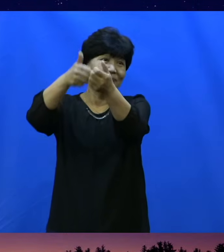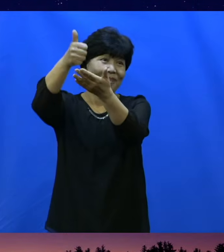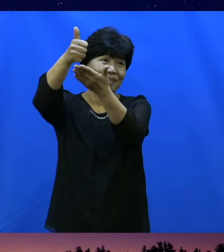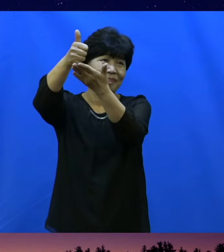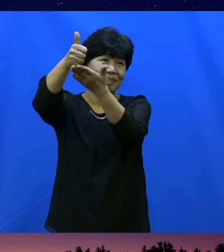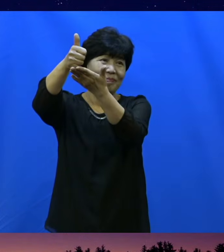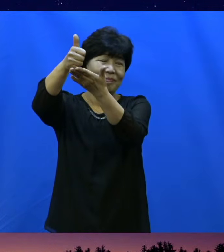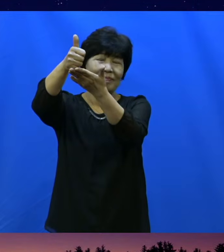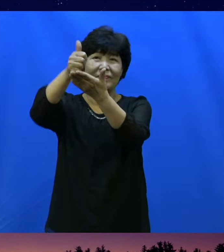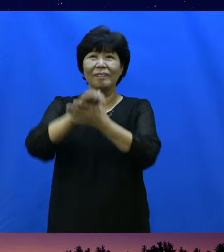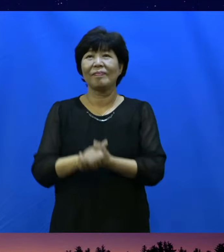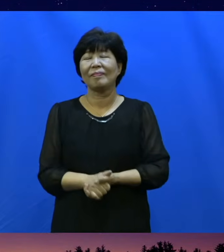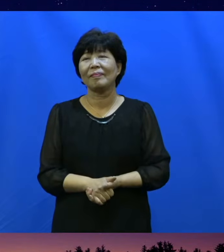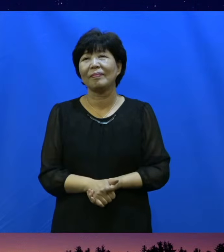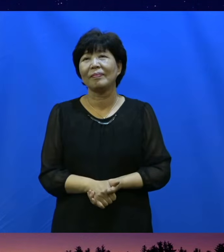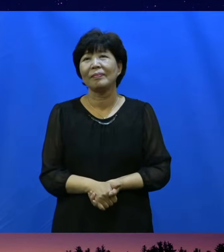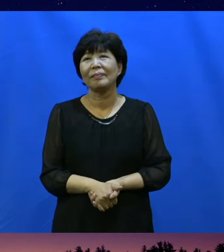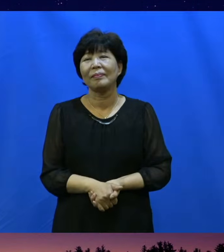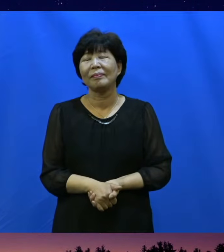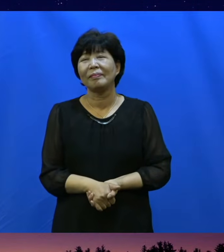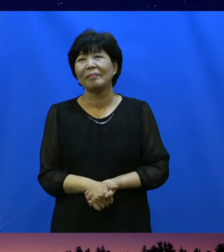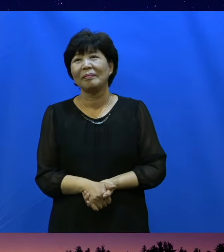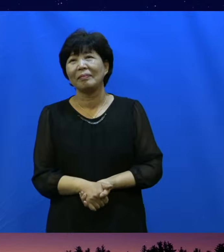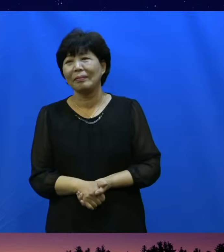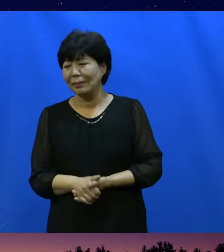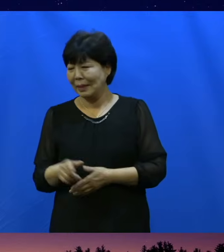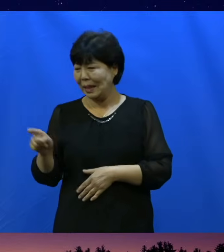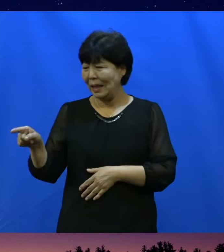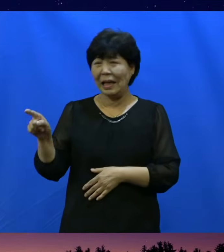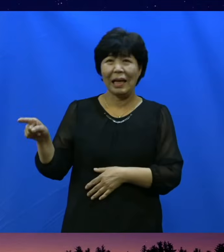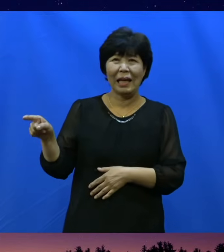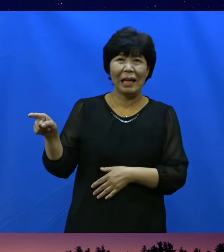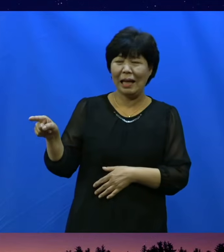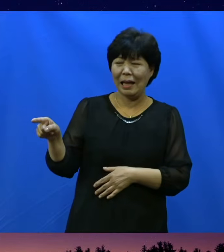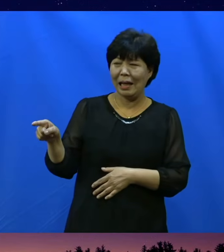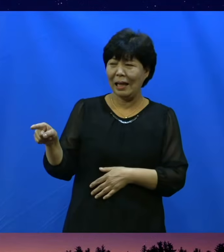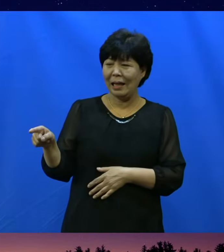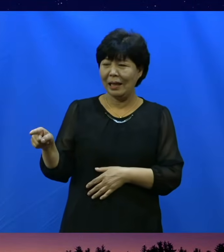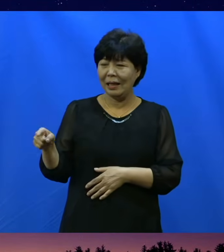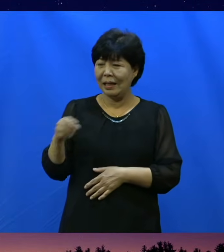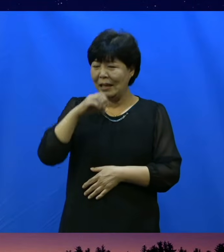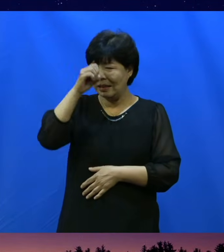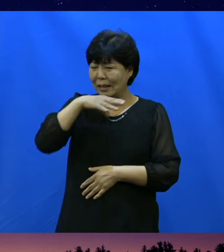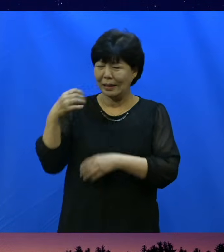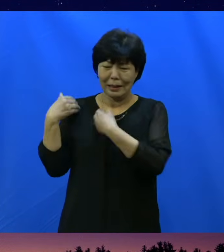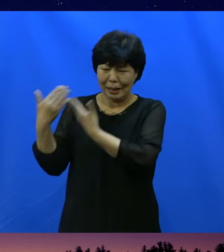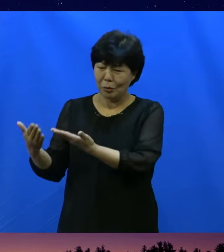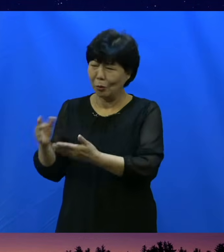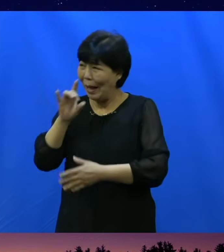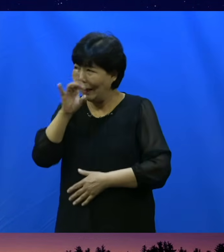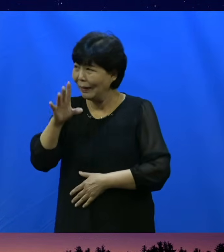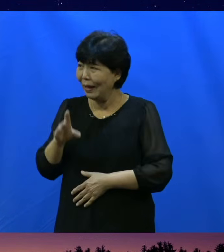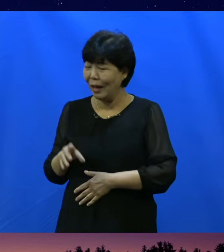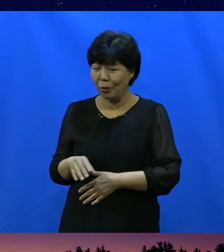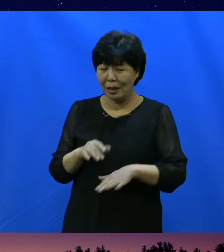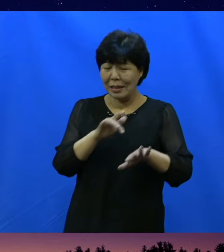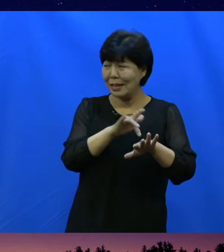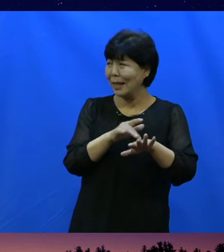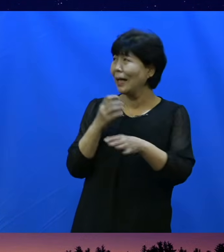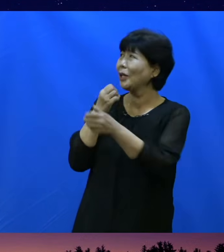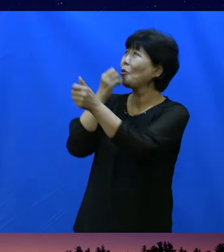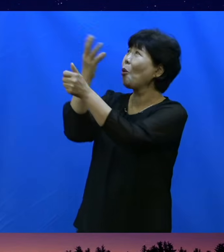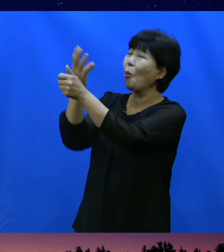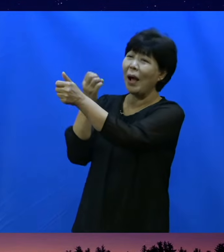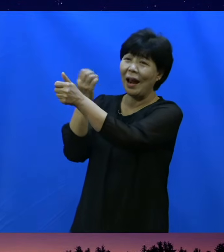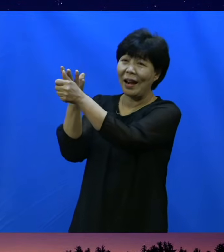지불해야 된다고. 저런 인간을 그만두면 그냥 두서는 안 된다고. 그러나 여러분, 하늘에서 우리의